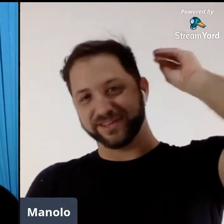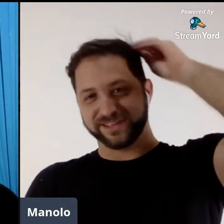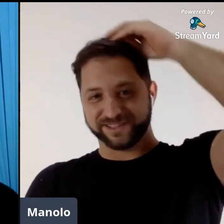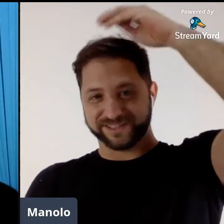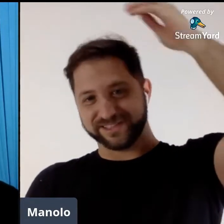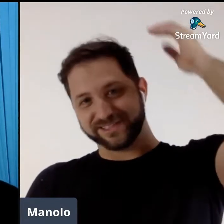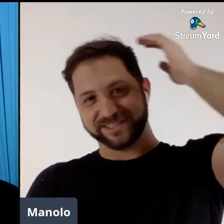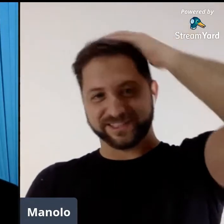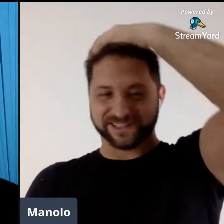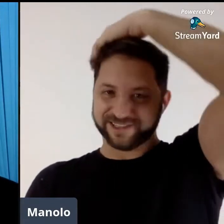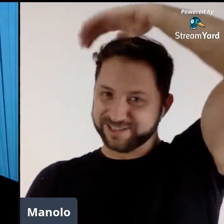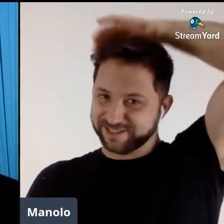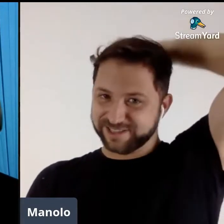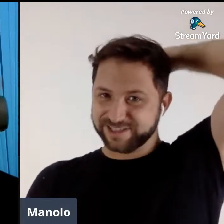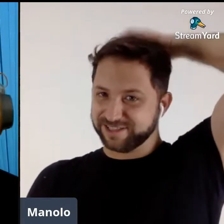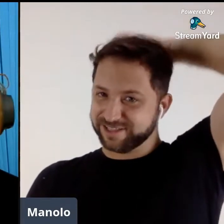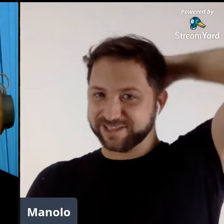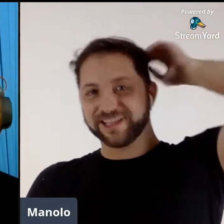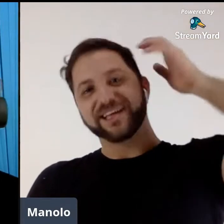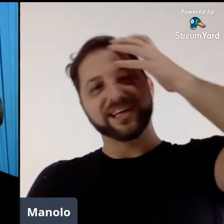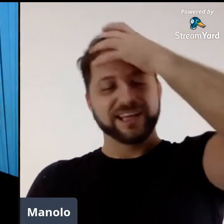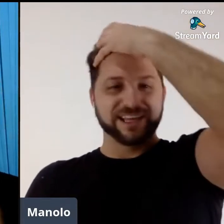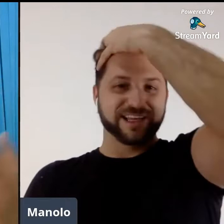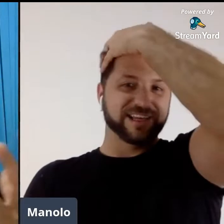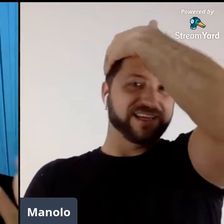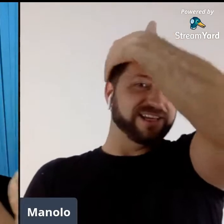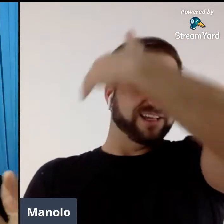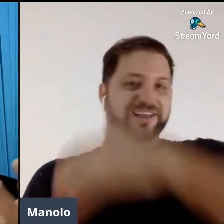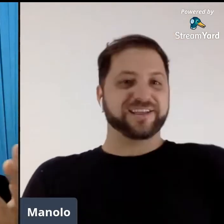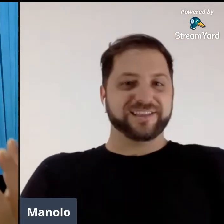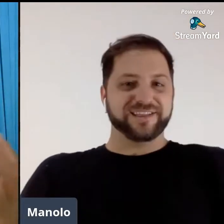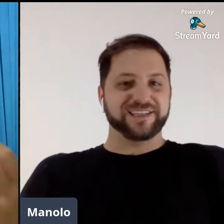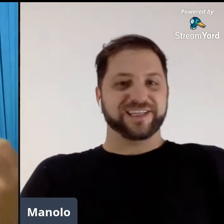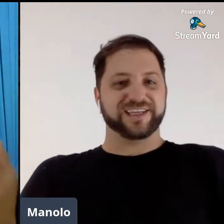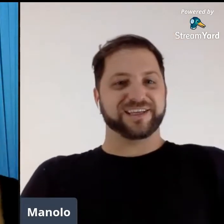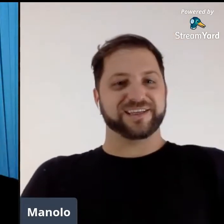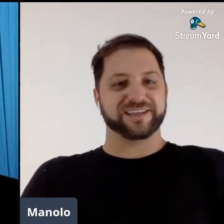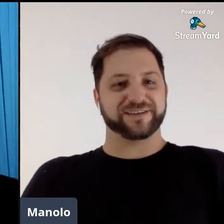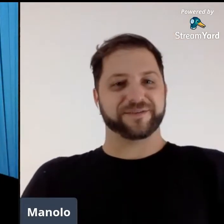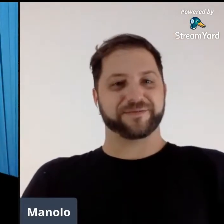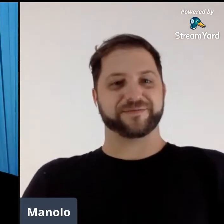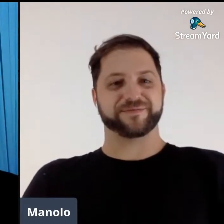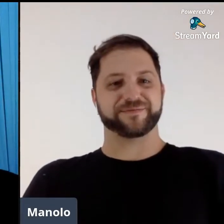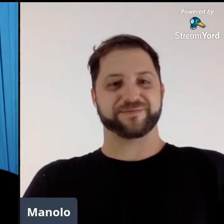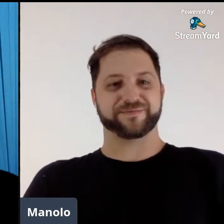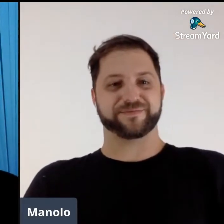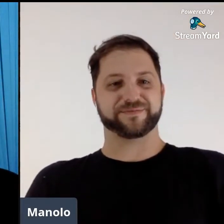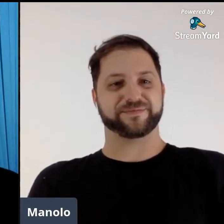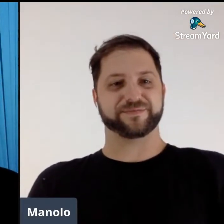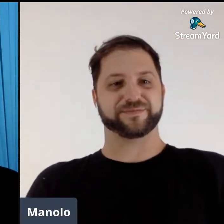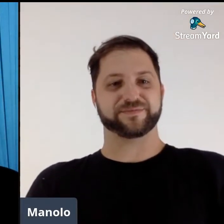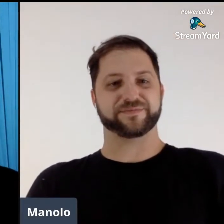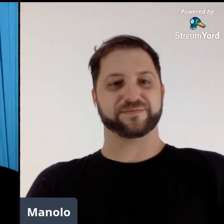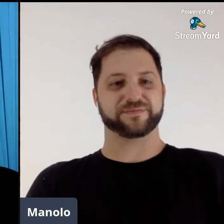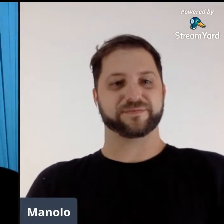Se ele já foi lá, né? Então é essa a intenção, gente. A importância Libras, ela é muito